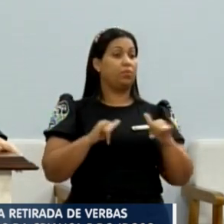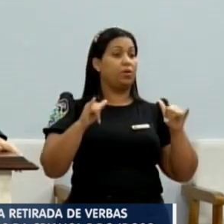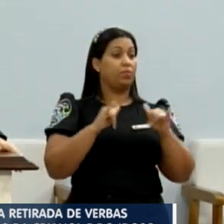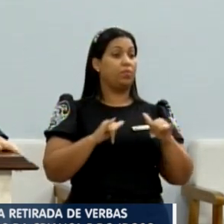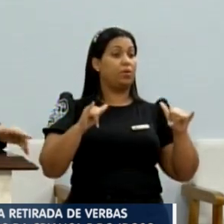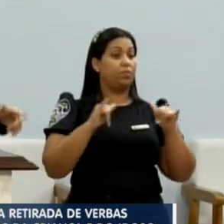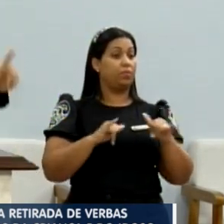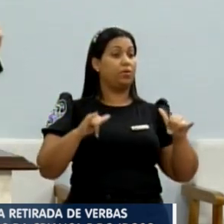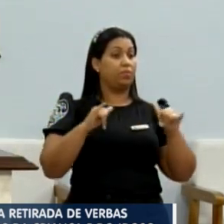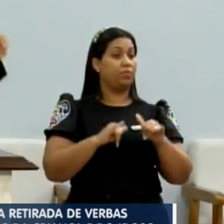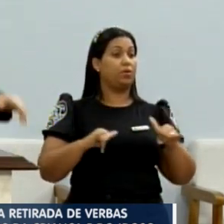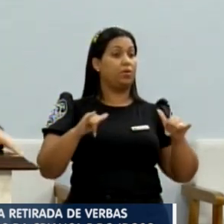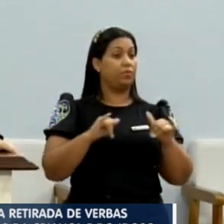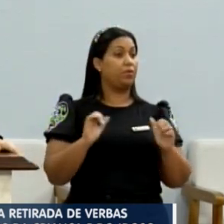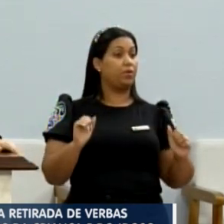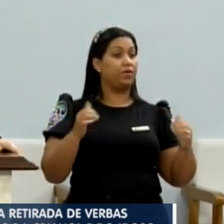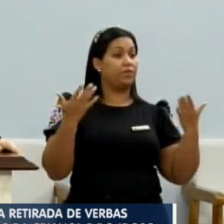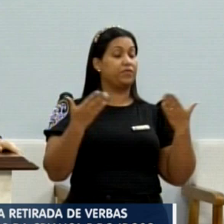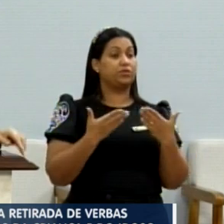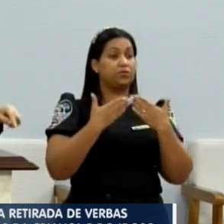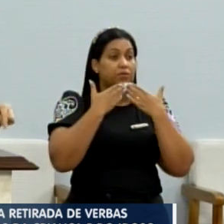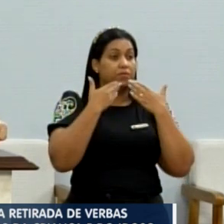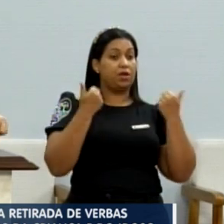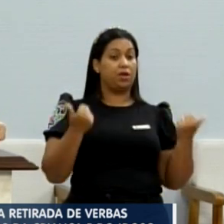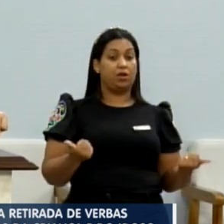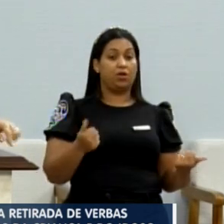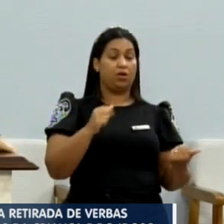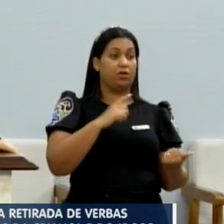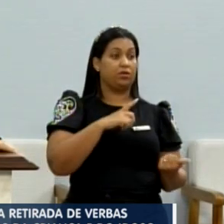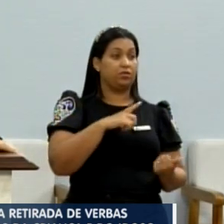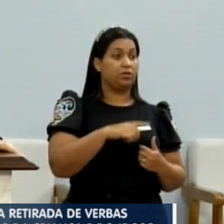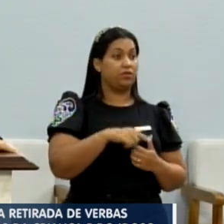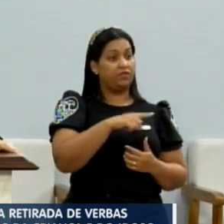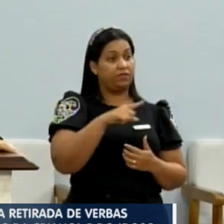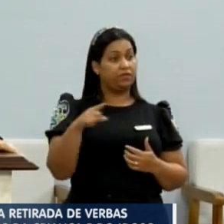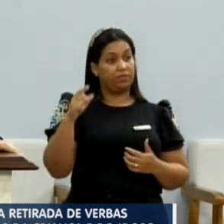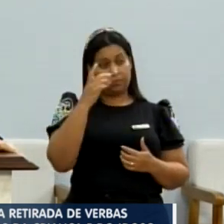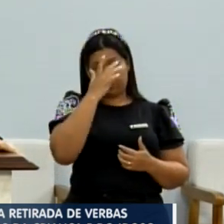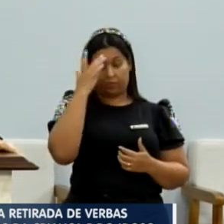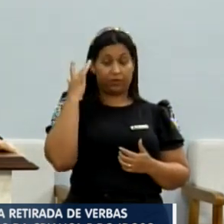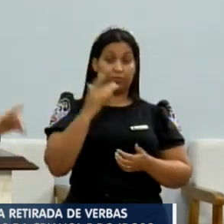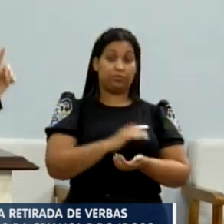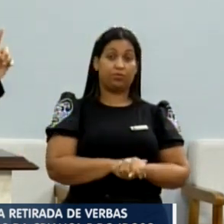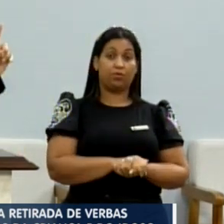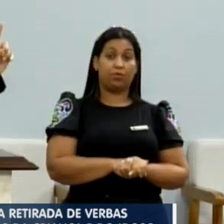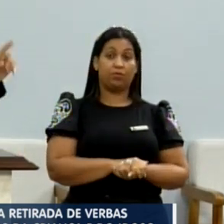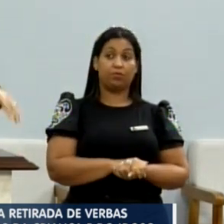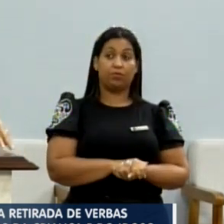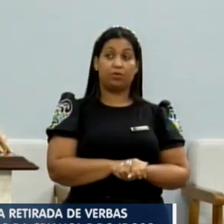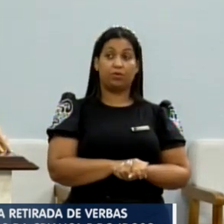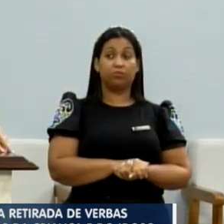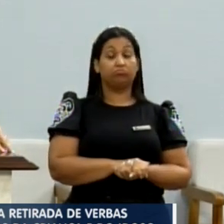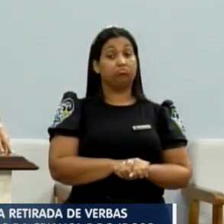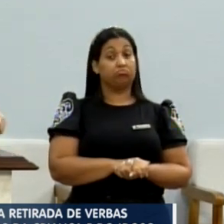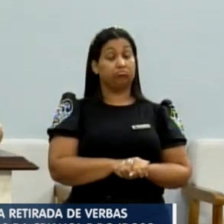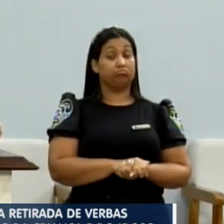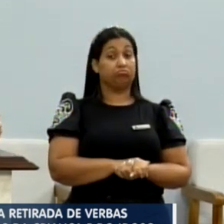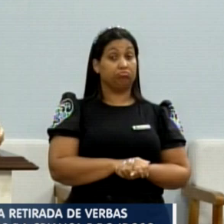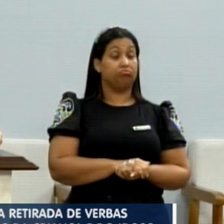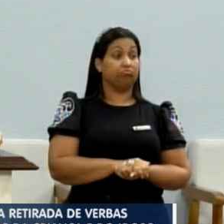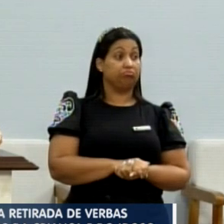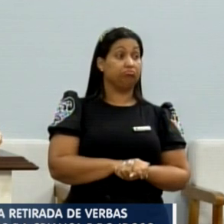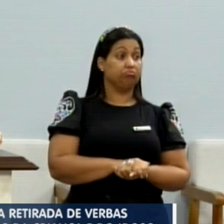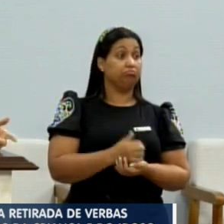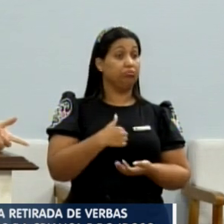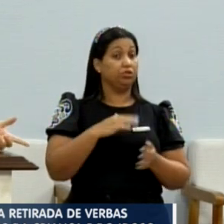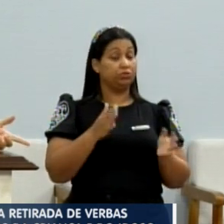27 de setembro a 15 de outubro Teve gente que se confundiu Eu já imaginava que isso iria acontecer Teve gente que